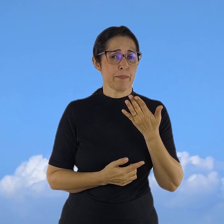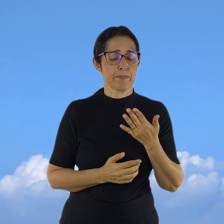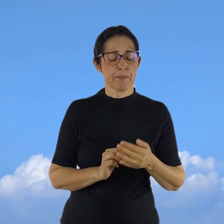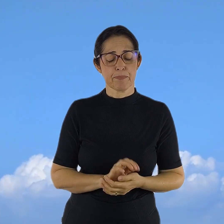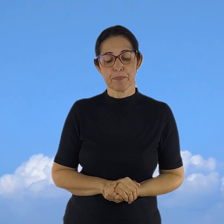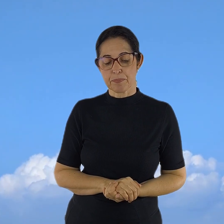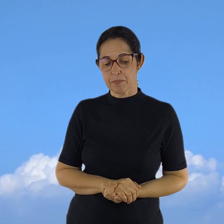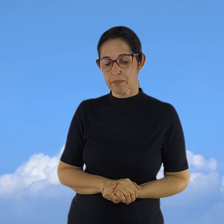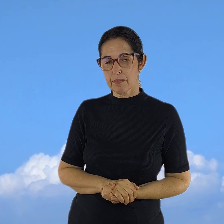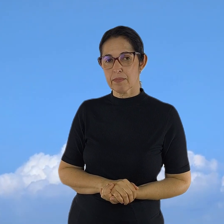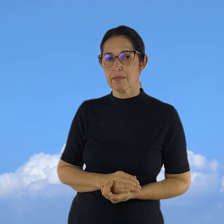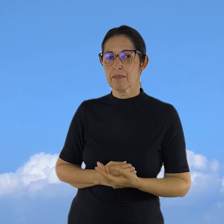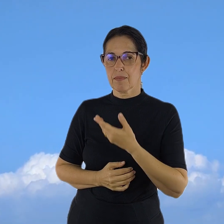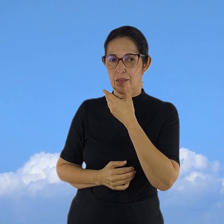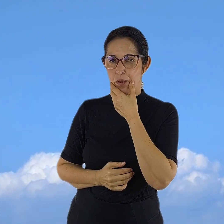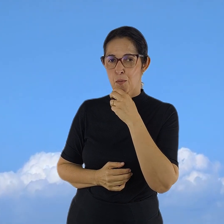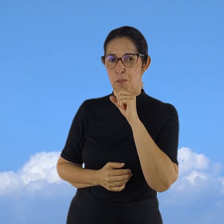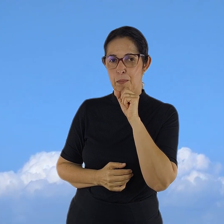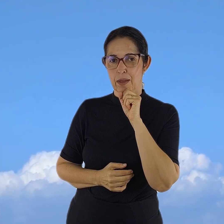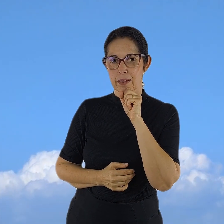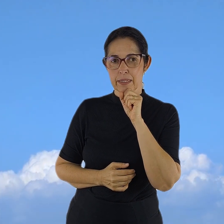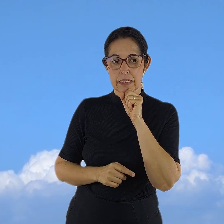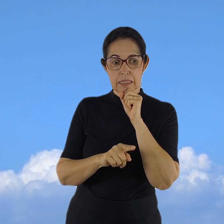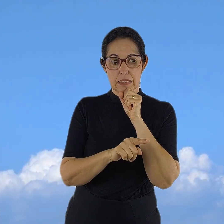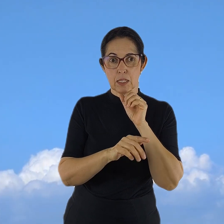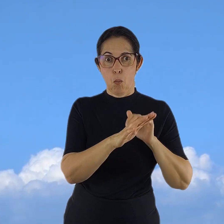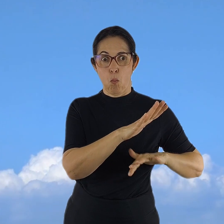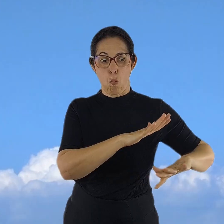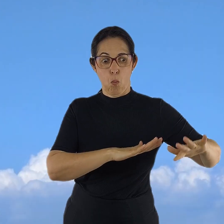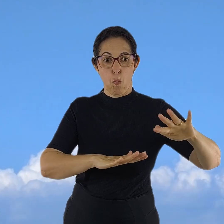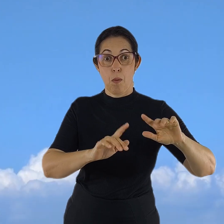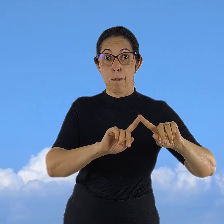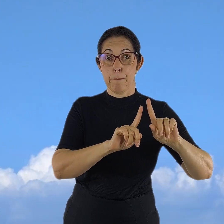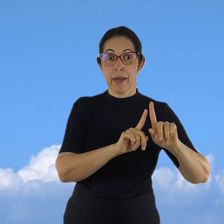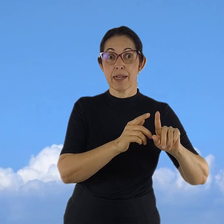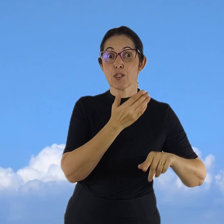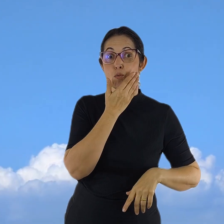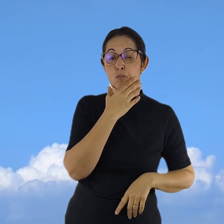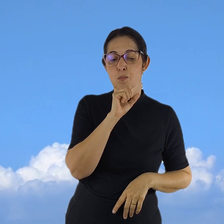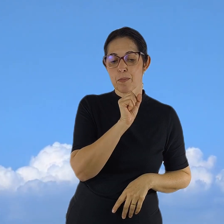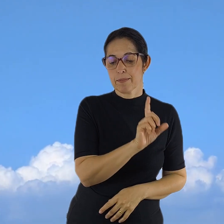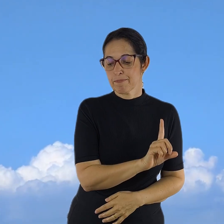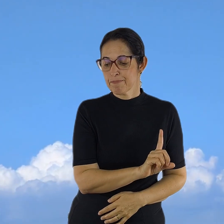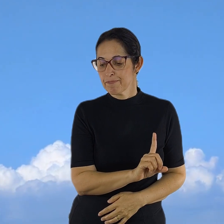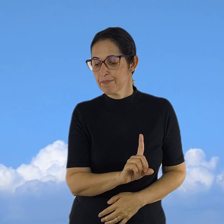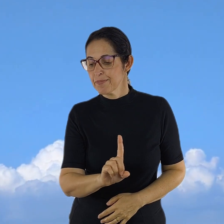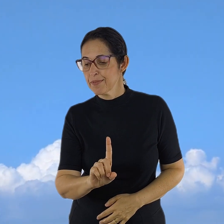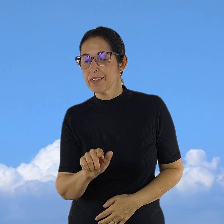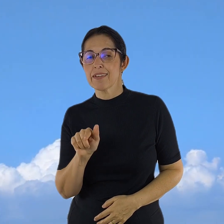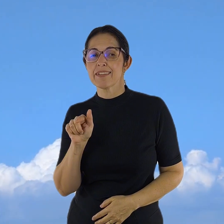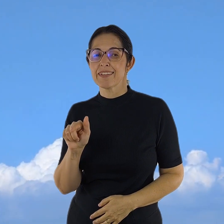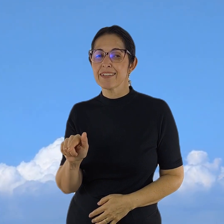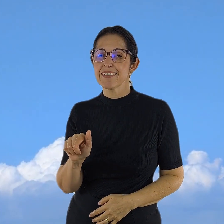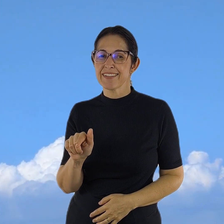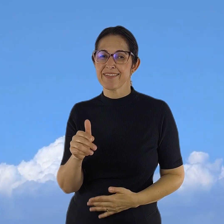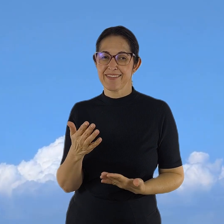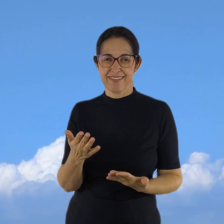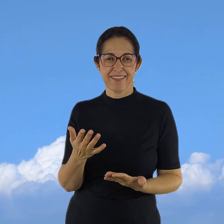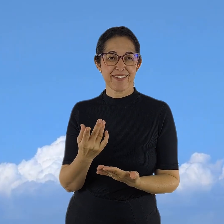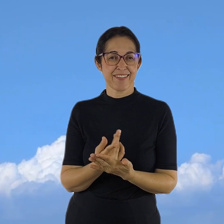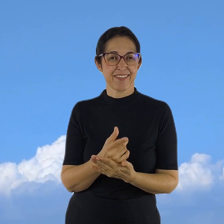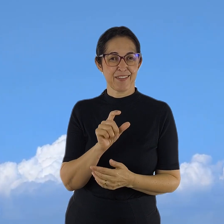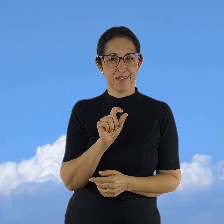saiu, que se destacou do meio de uma multidão. Diz o texto no início que quando Jesus chegou àquele